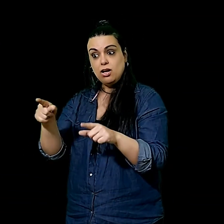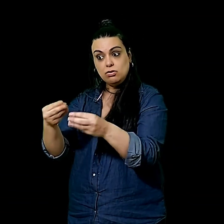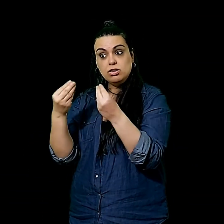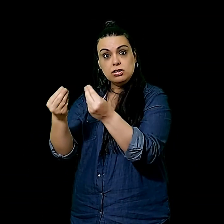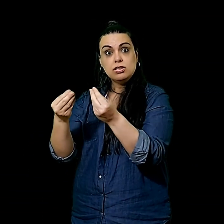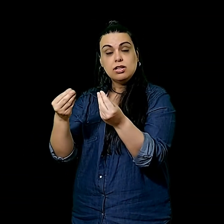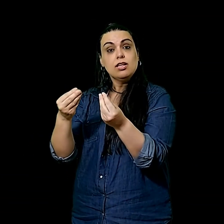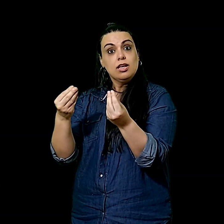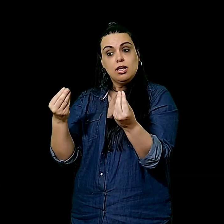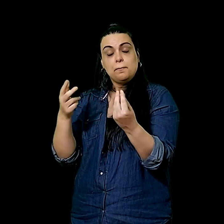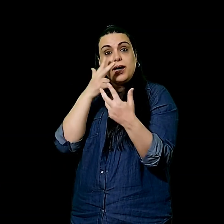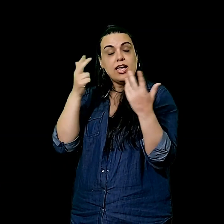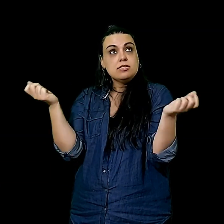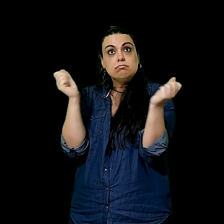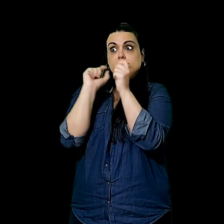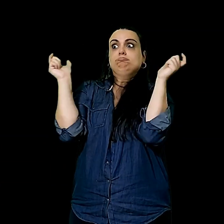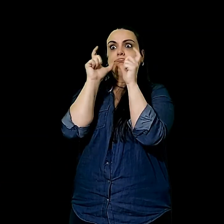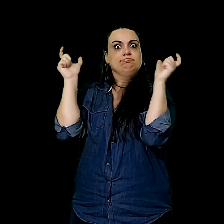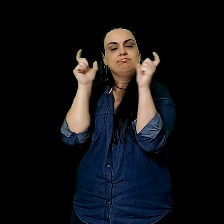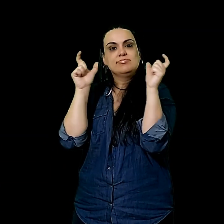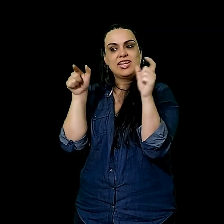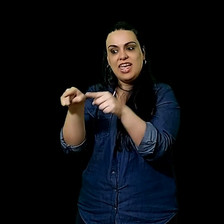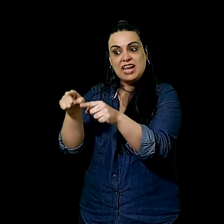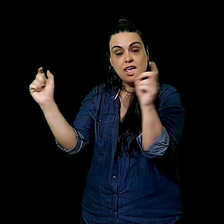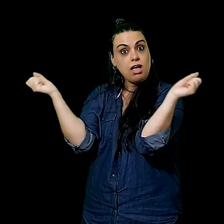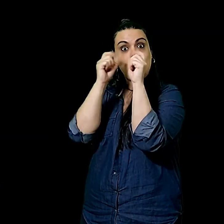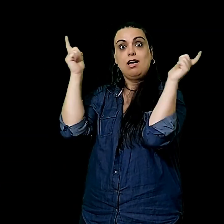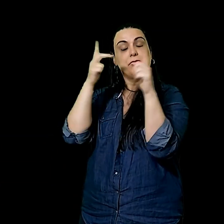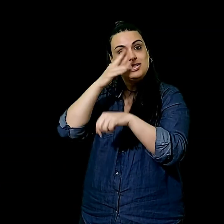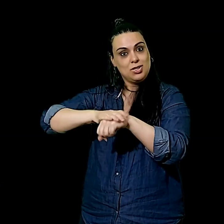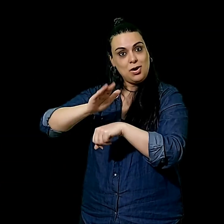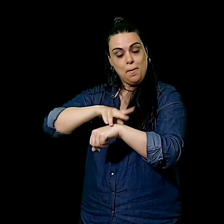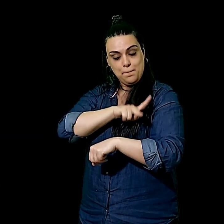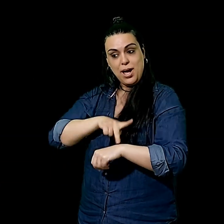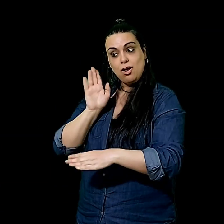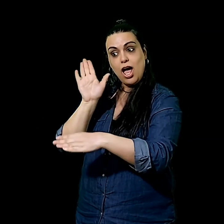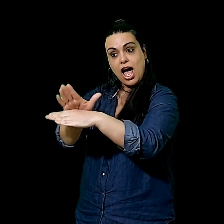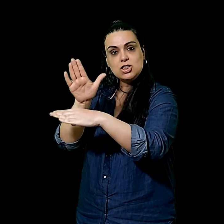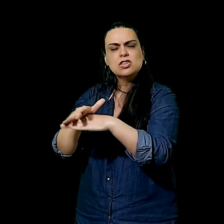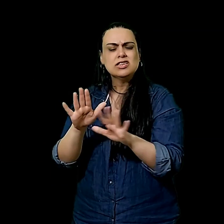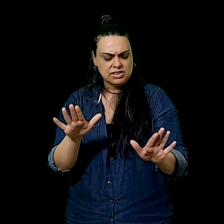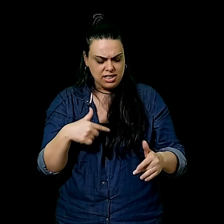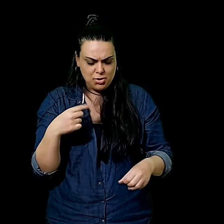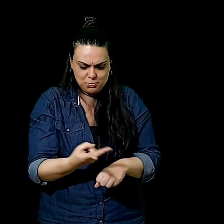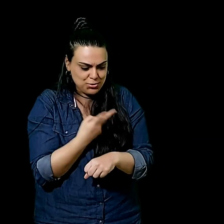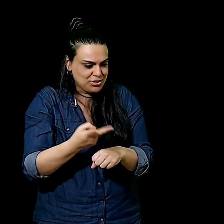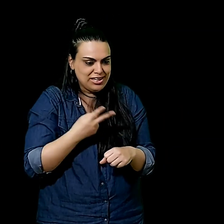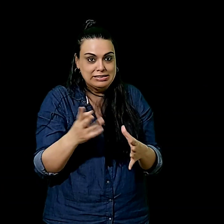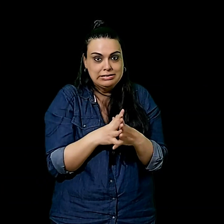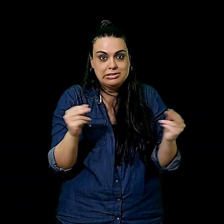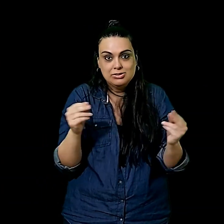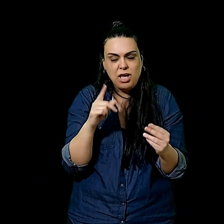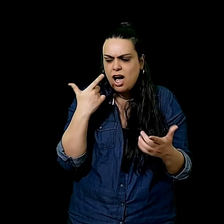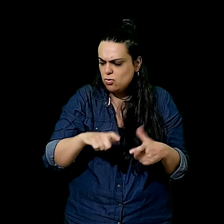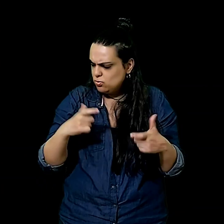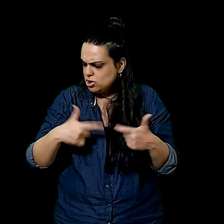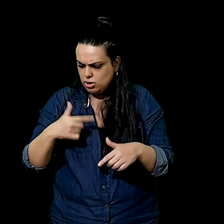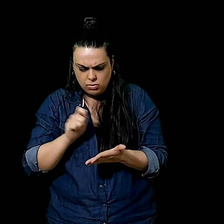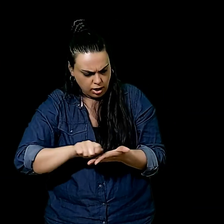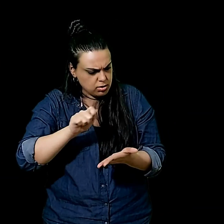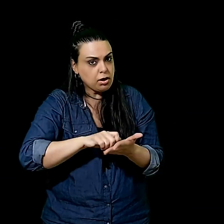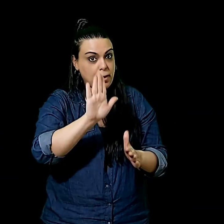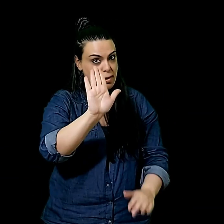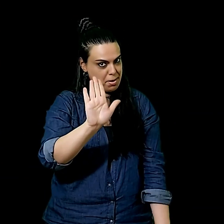em Paulo. É que eu não estou achando aqui, mas eu queria achar de maneira... Meu Deus, onde eu fiz essa anotação?